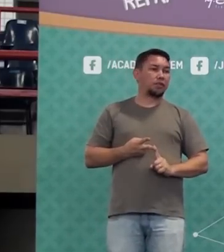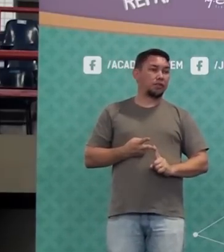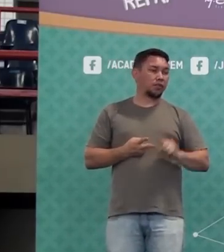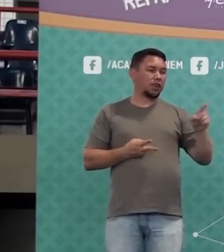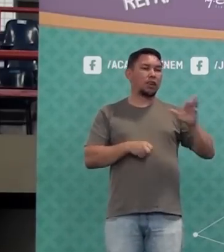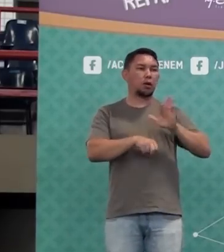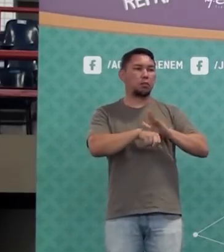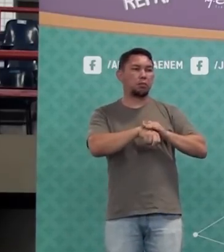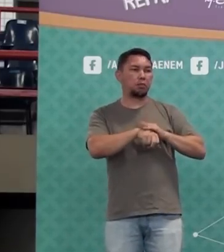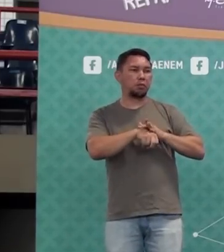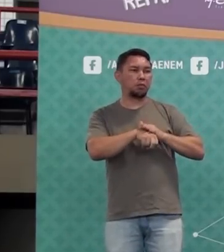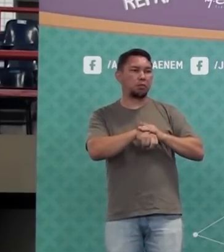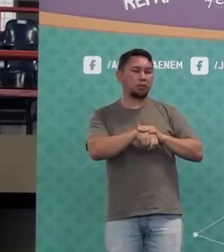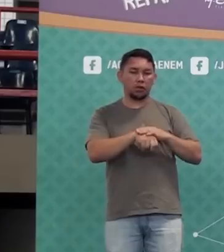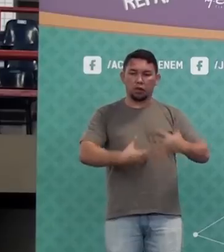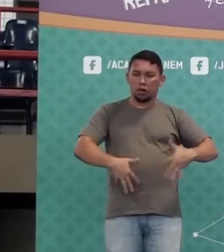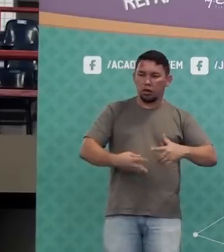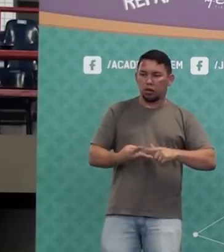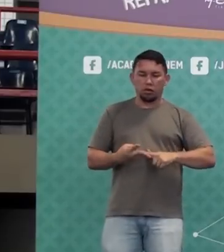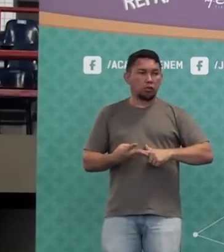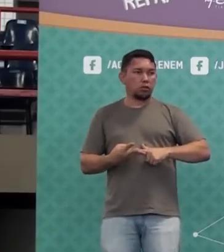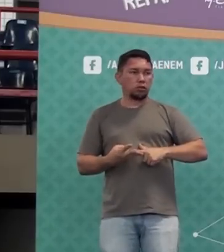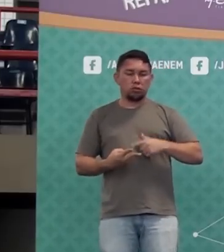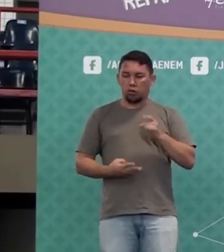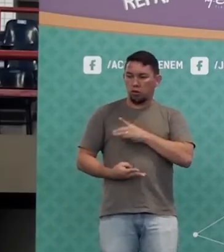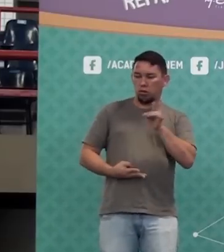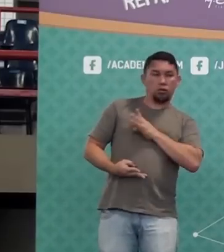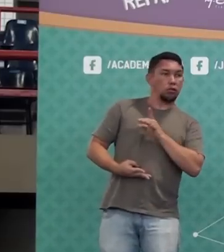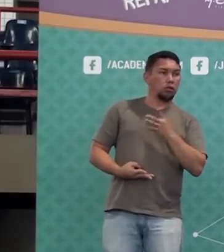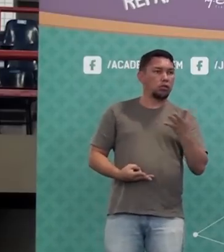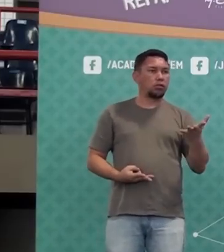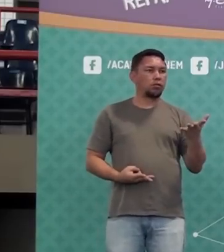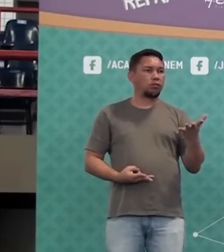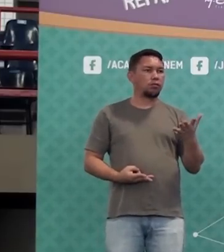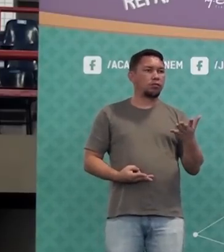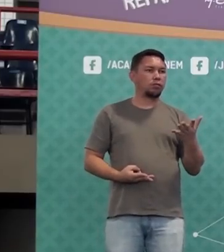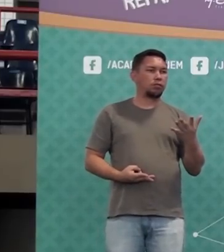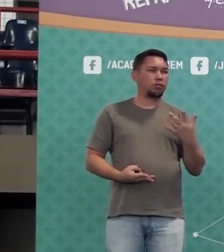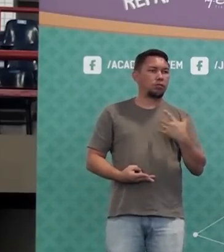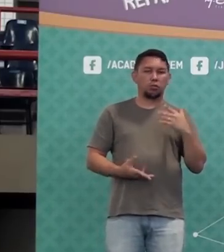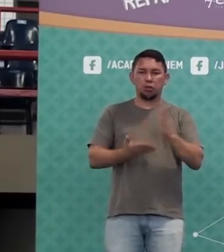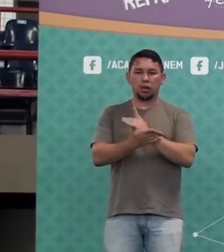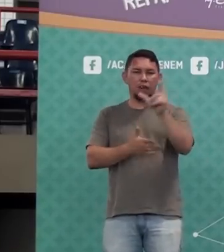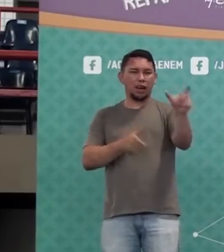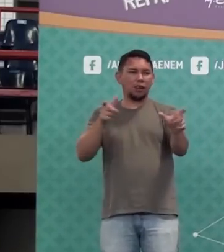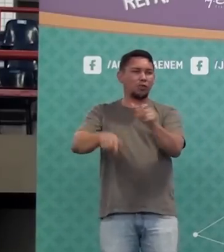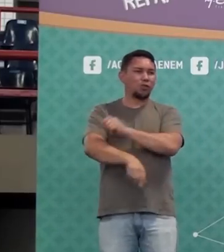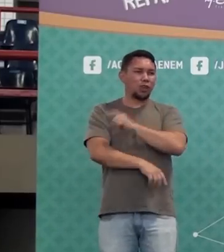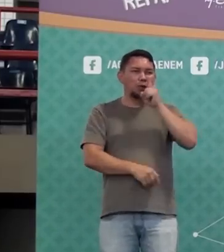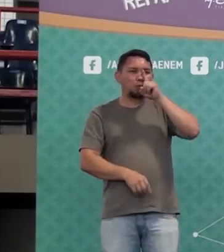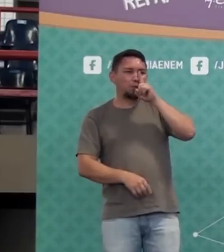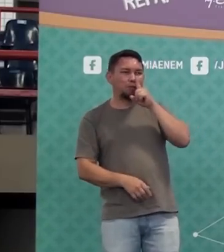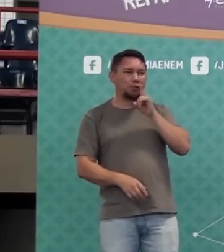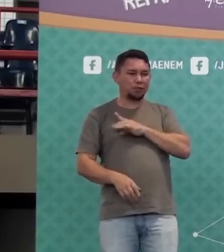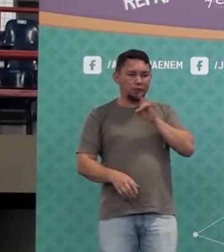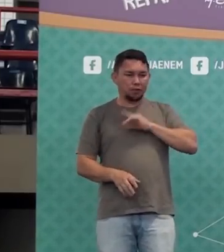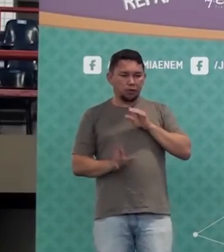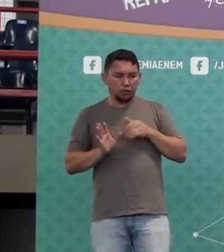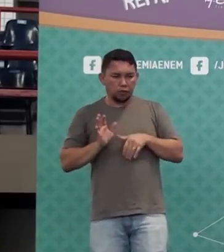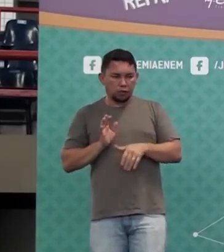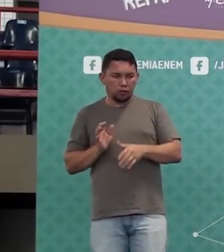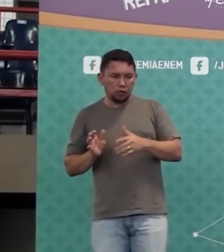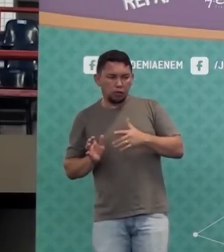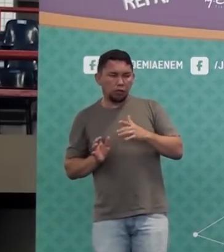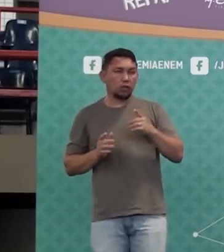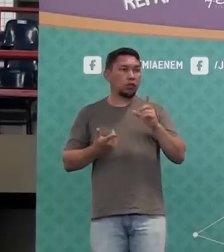têm doenças como pânico, como fobias, porque ele tem medo de certos alunos. Tem professores que têm